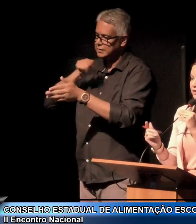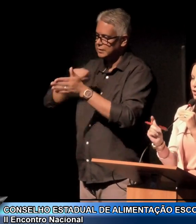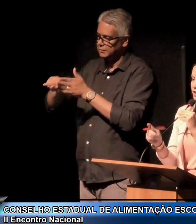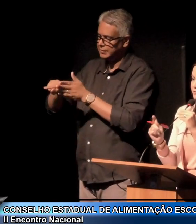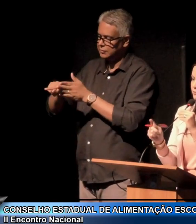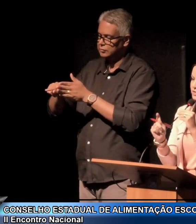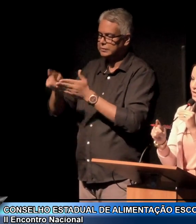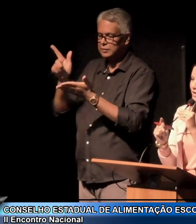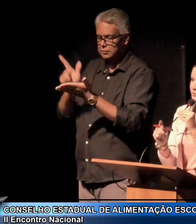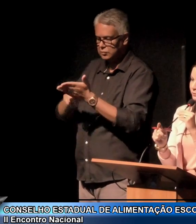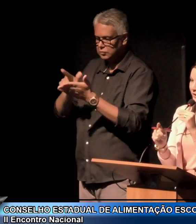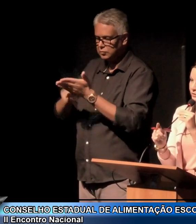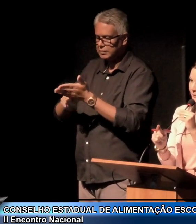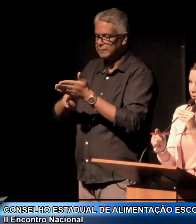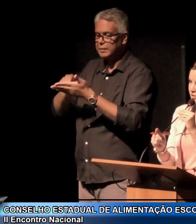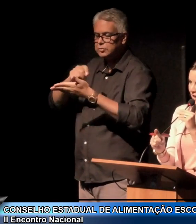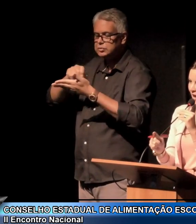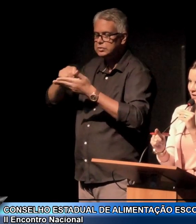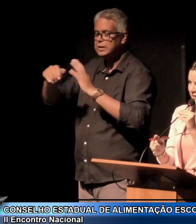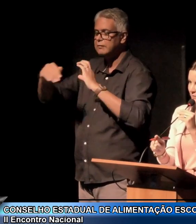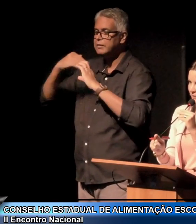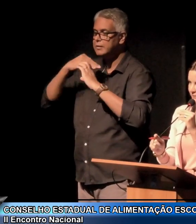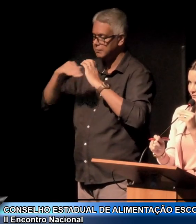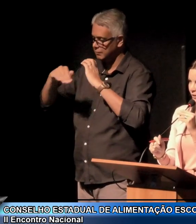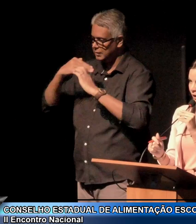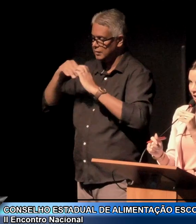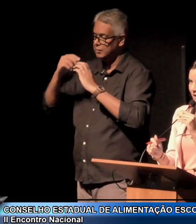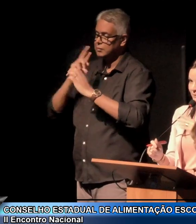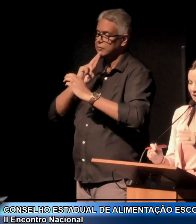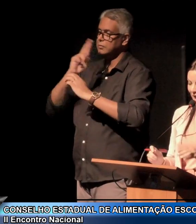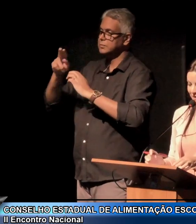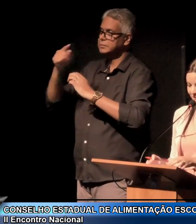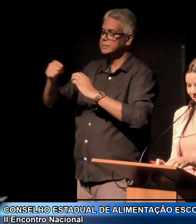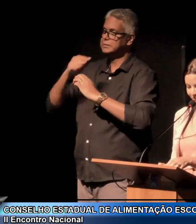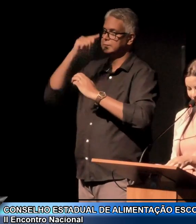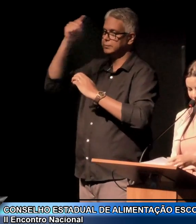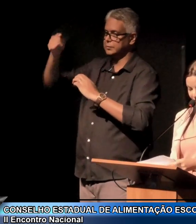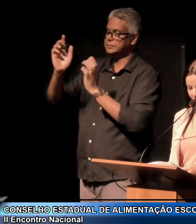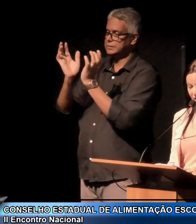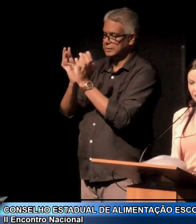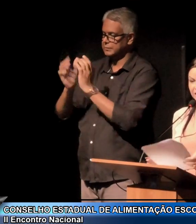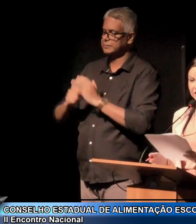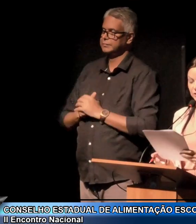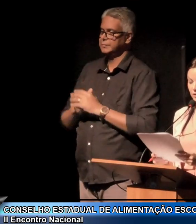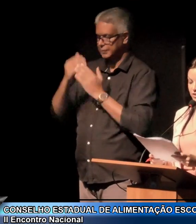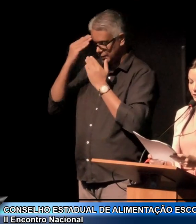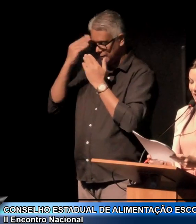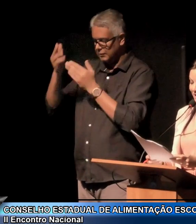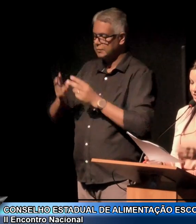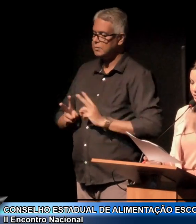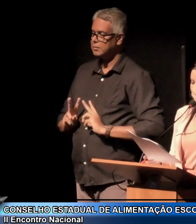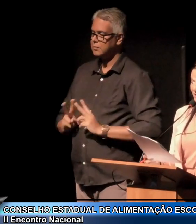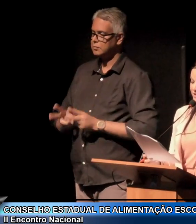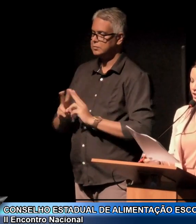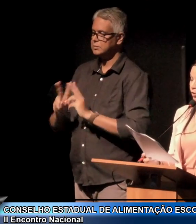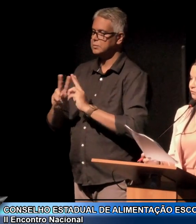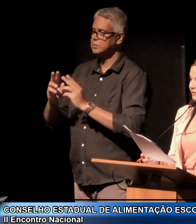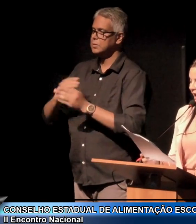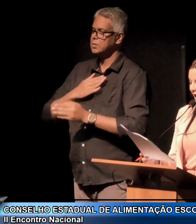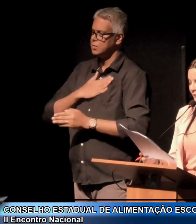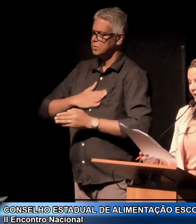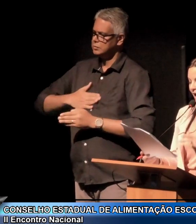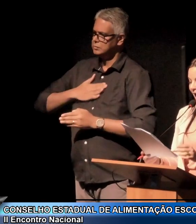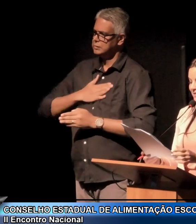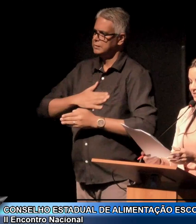que nós vamos estar respondendo depois tá a equipe Ok obrigada e dando continuidade gostaria de